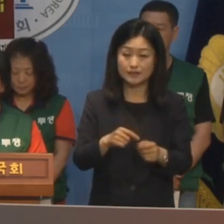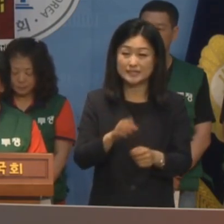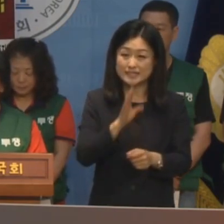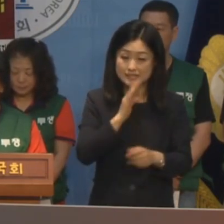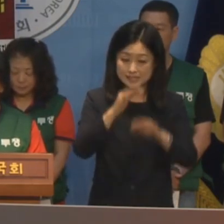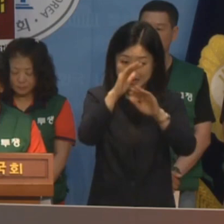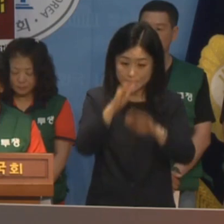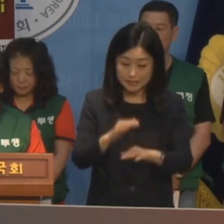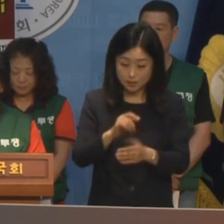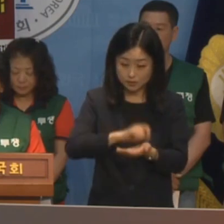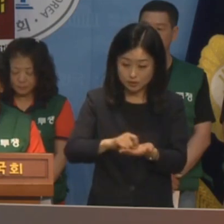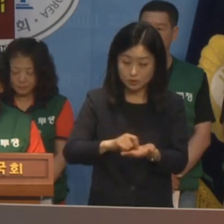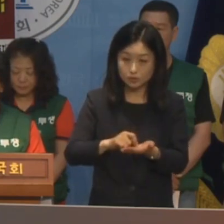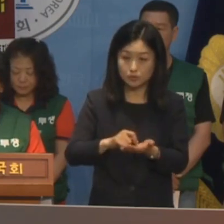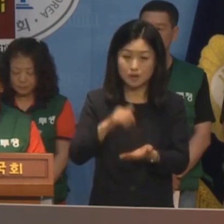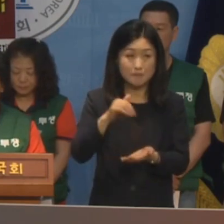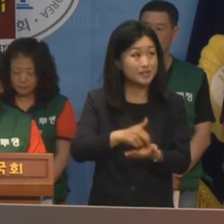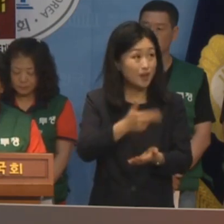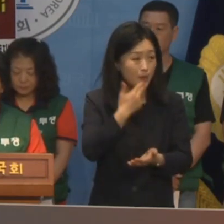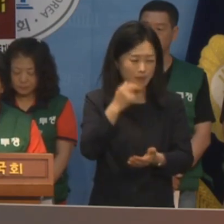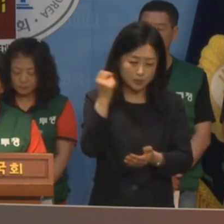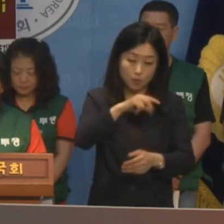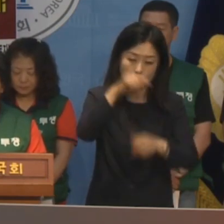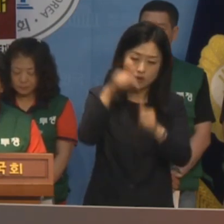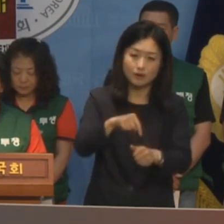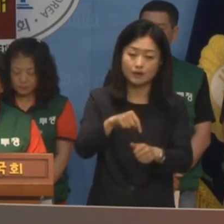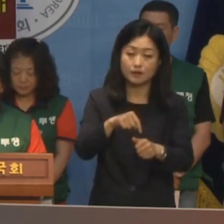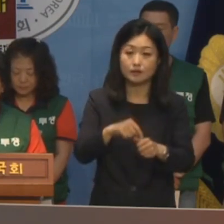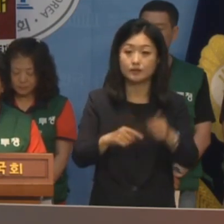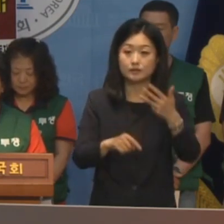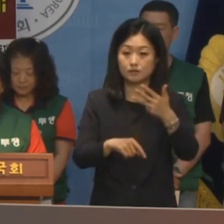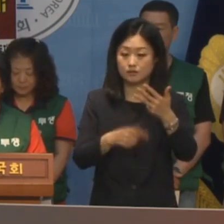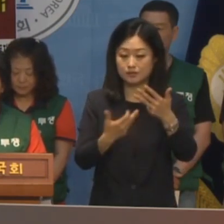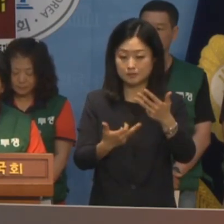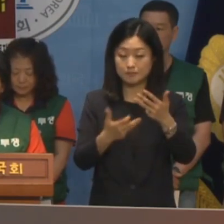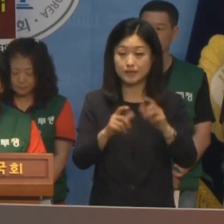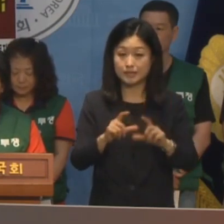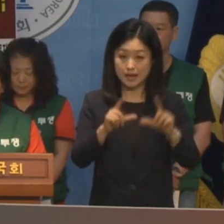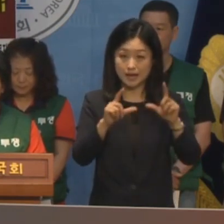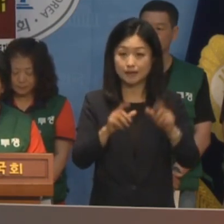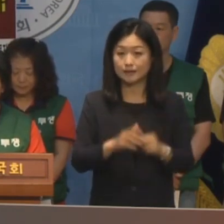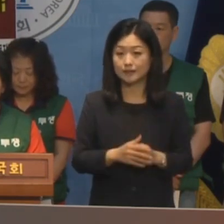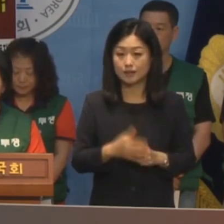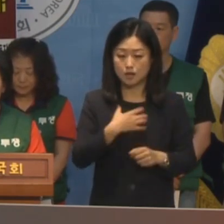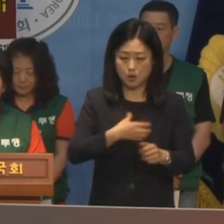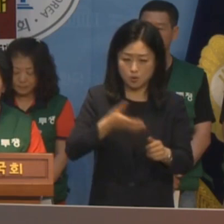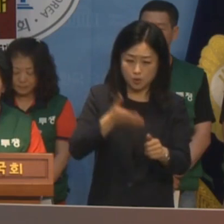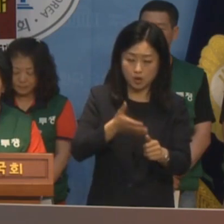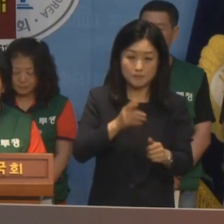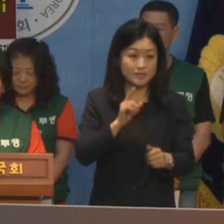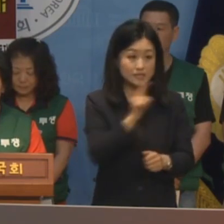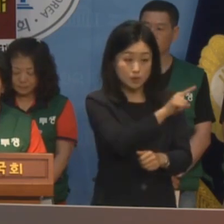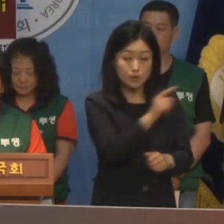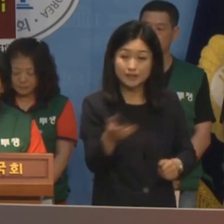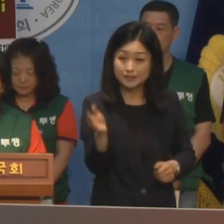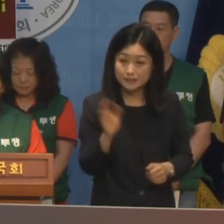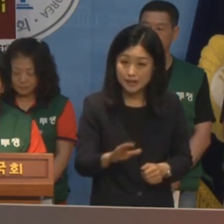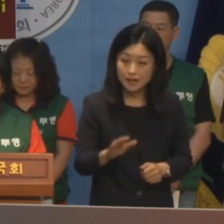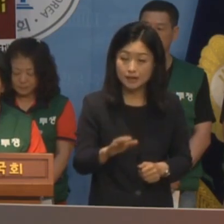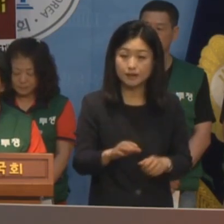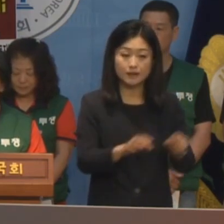없다고 재작성을 강요했다. 7월 18일 중간관리자를 직장 내 괴롭힘으로 신고를 했으나